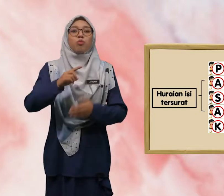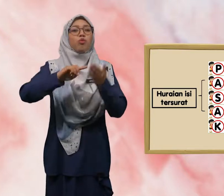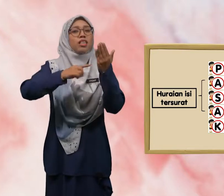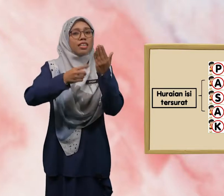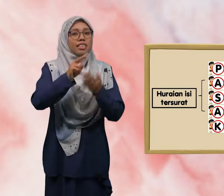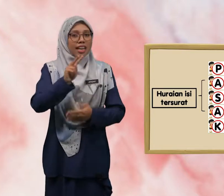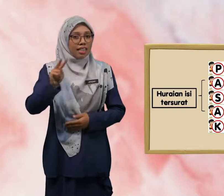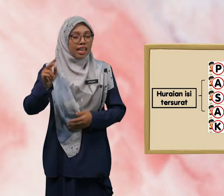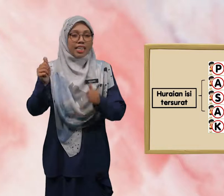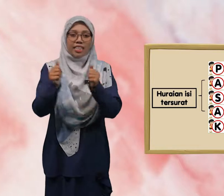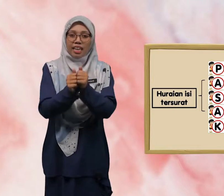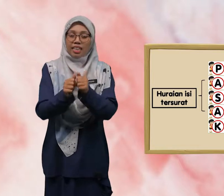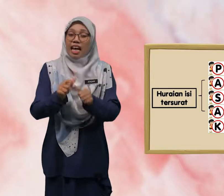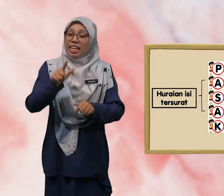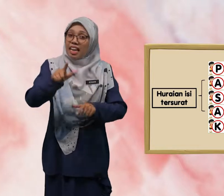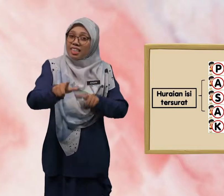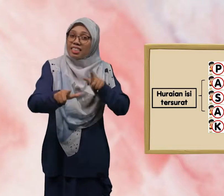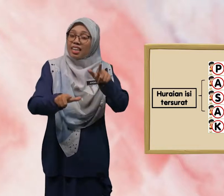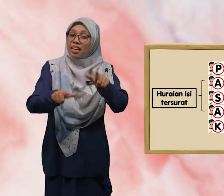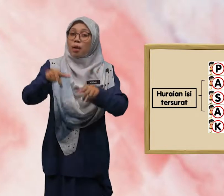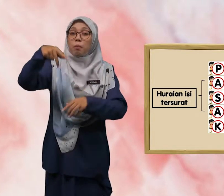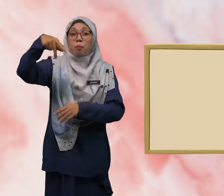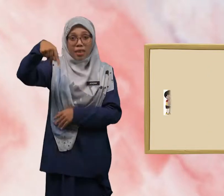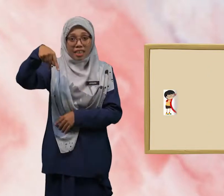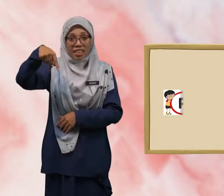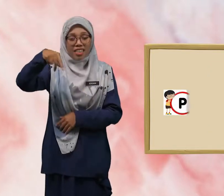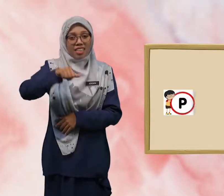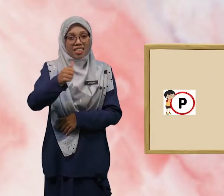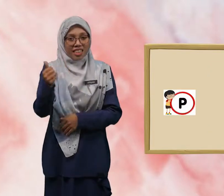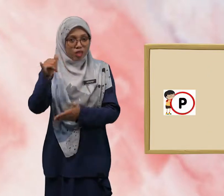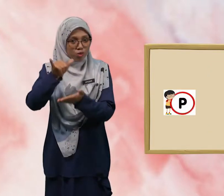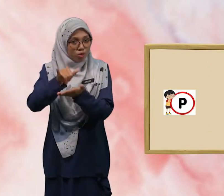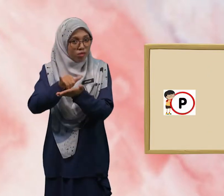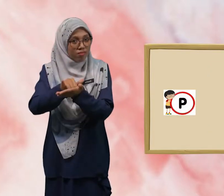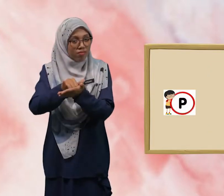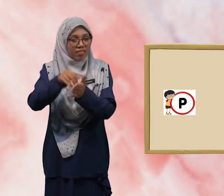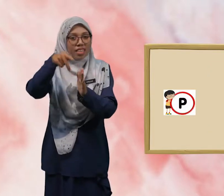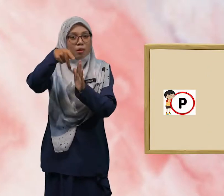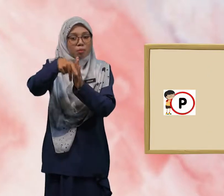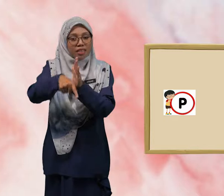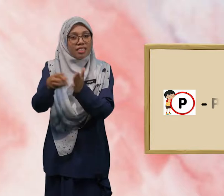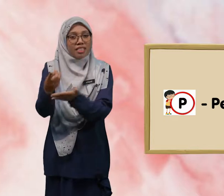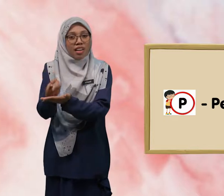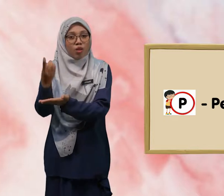mulek n dengan langkah ping yaitu benda